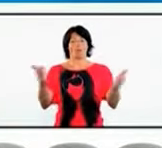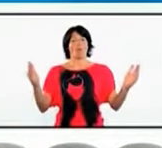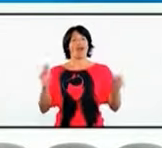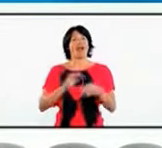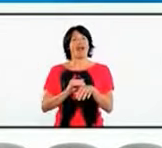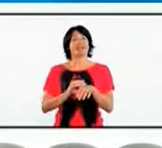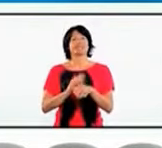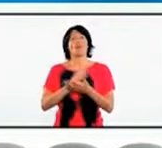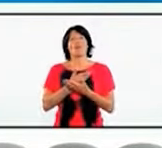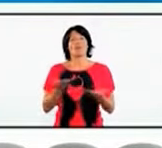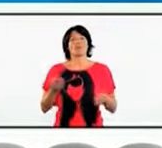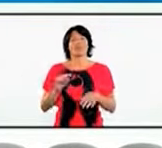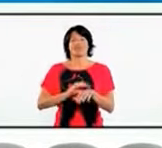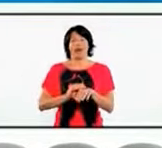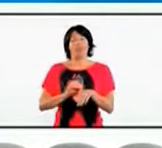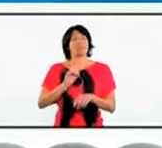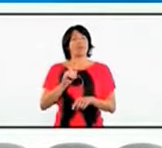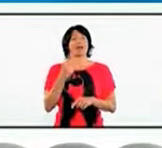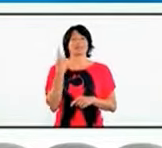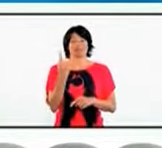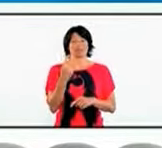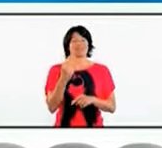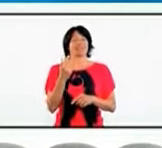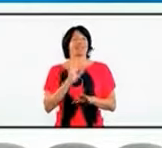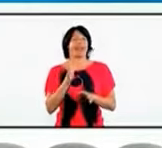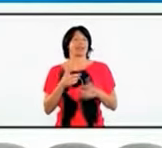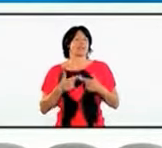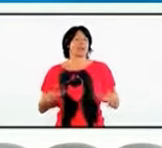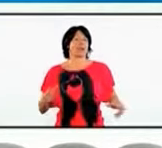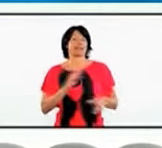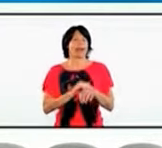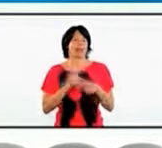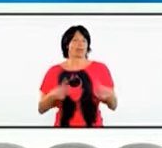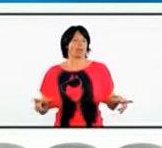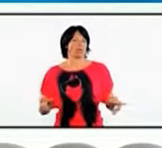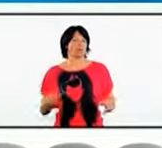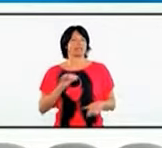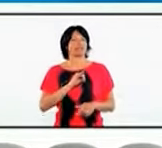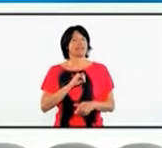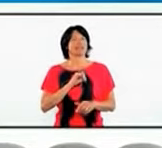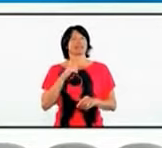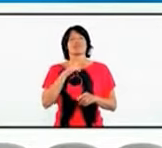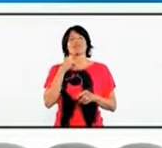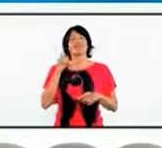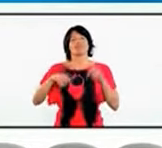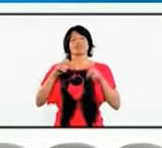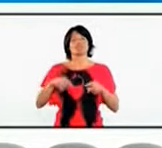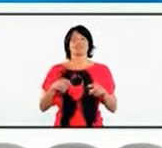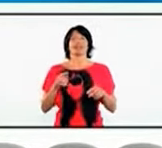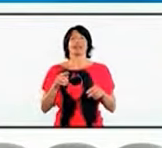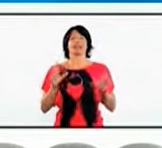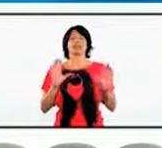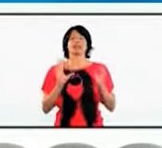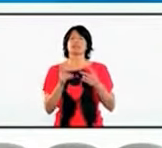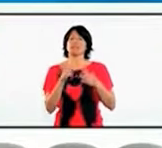Der Chor heißt zwar Chorus Sine Nomine, aber wird in ihrem Gedächtnis nicht namenlos bleiben. Es werden Werke gesungen unter